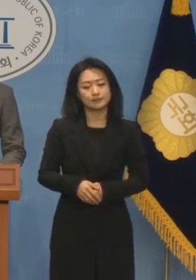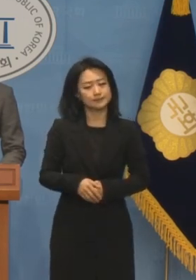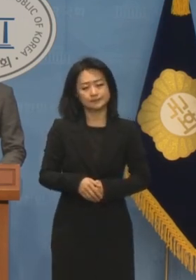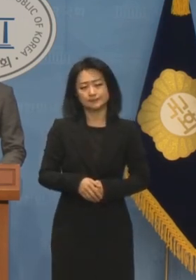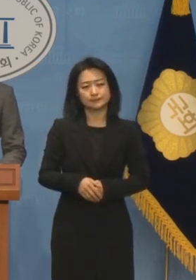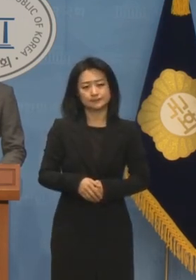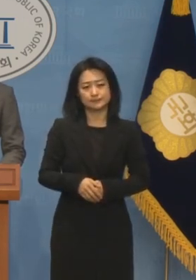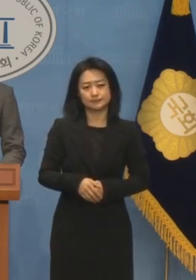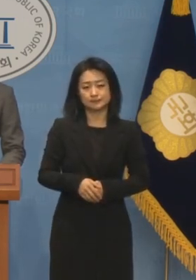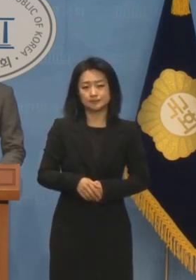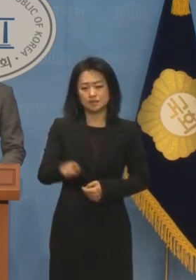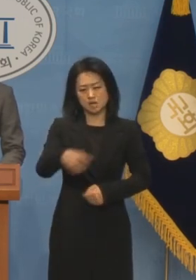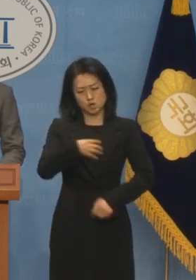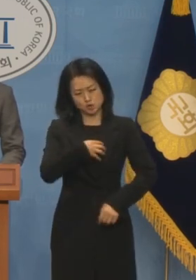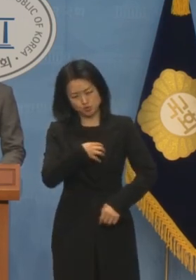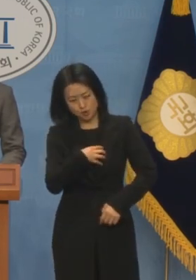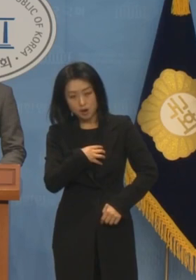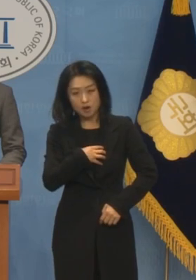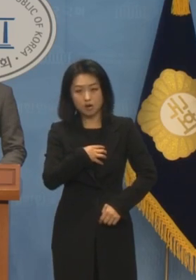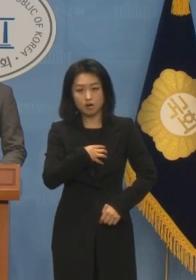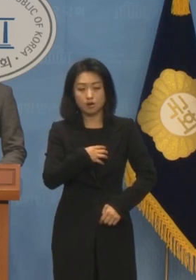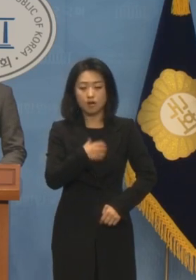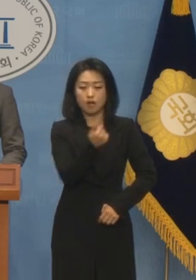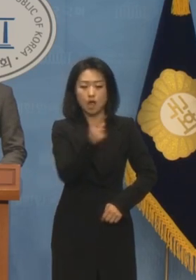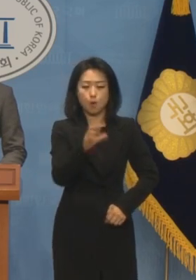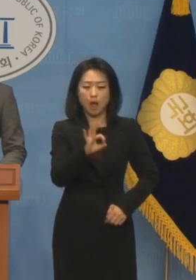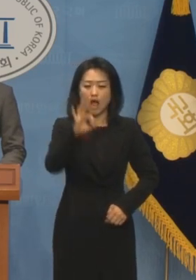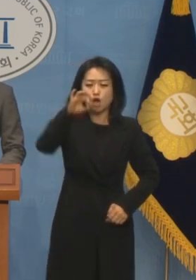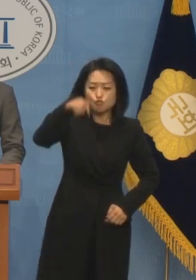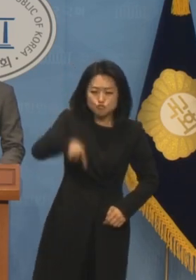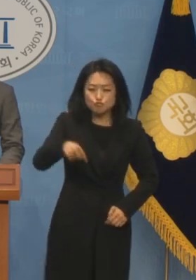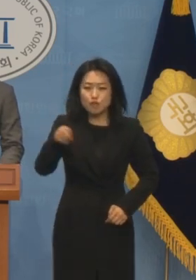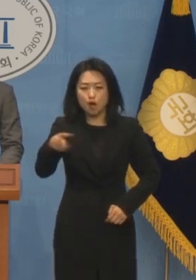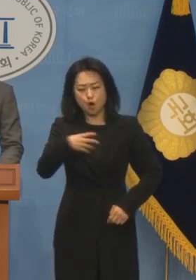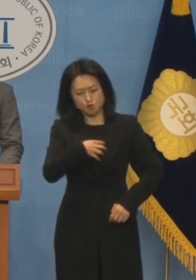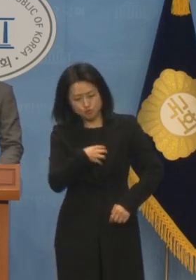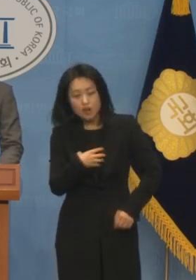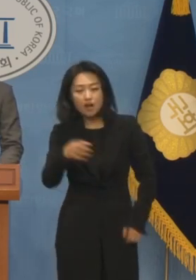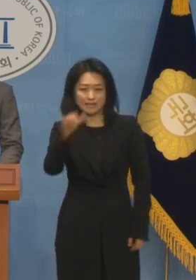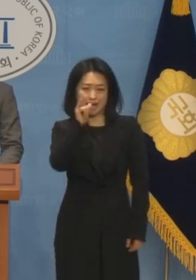이름처럼 우려스럽게 만들기에 충분합니다.